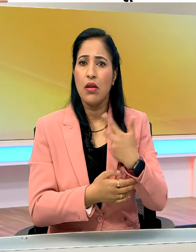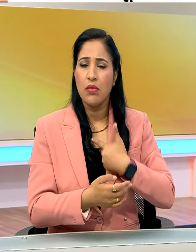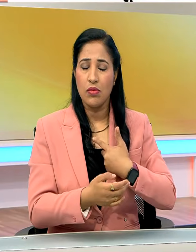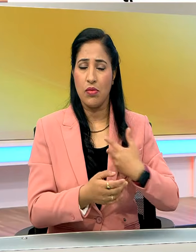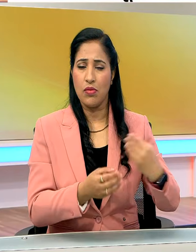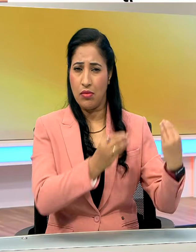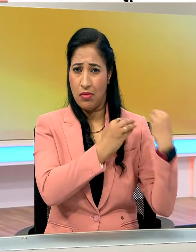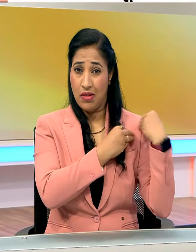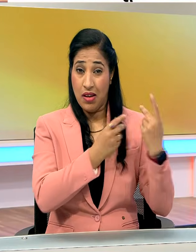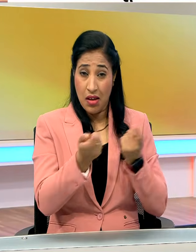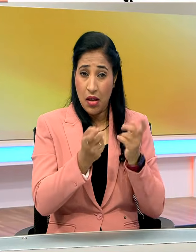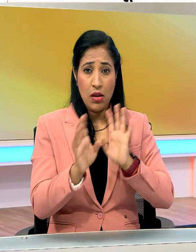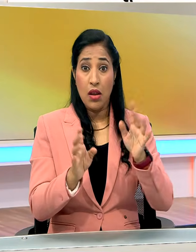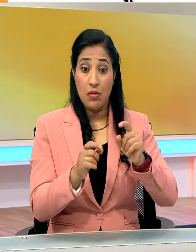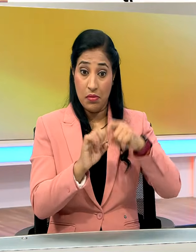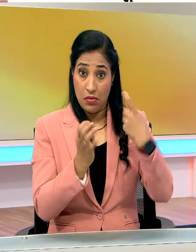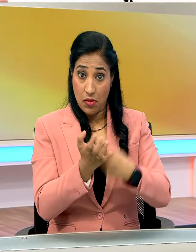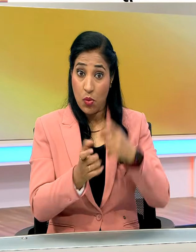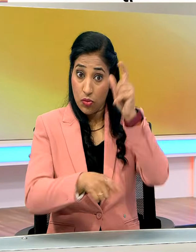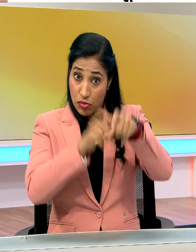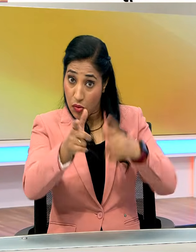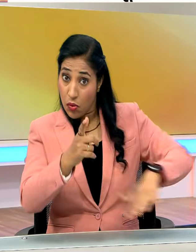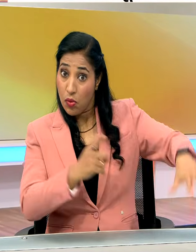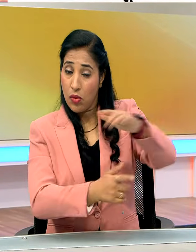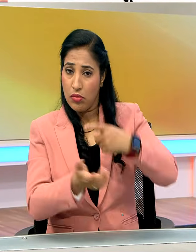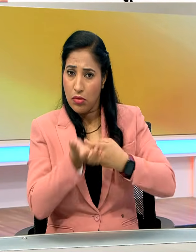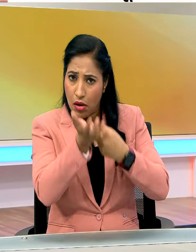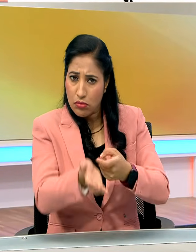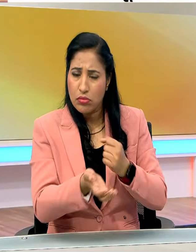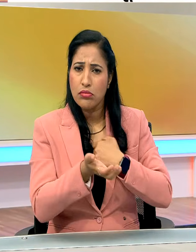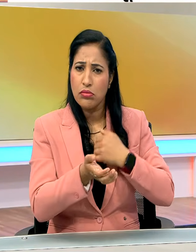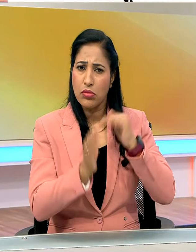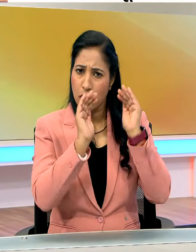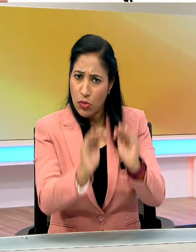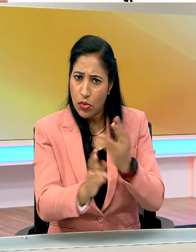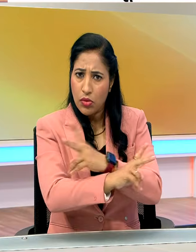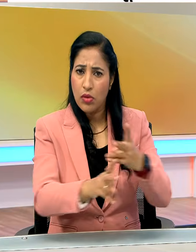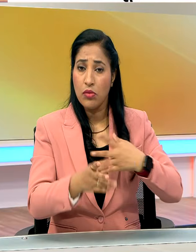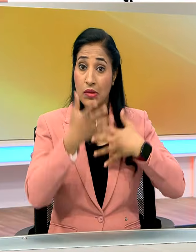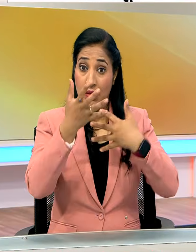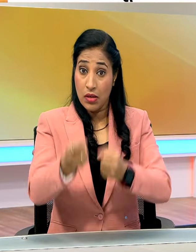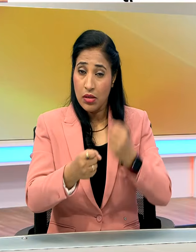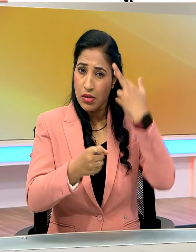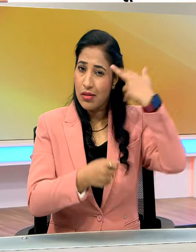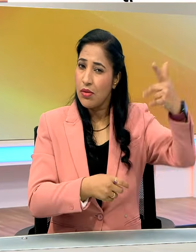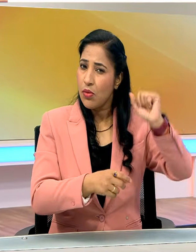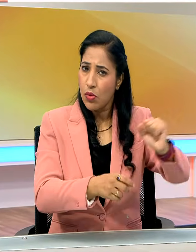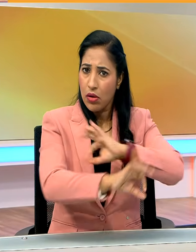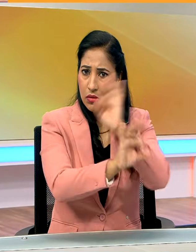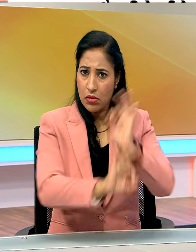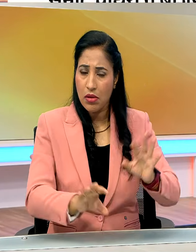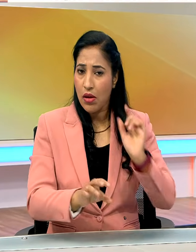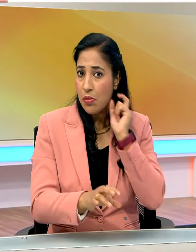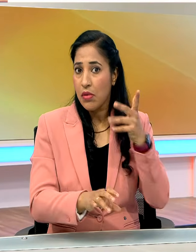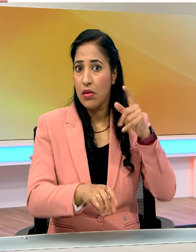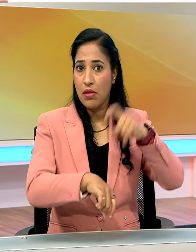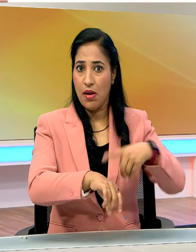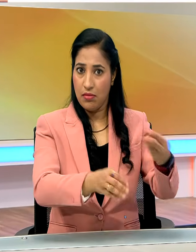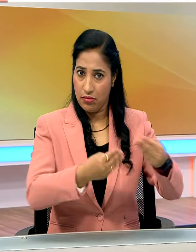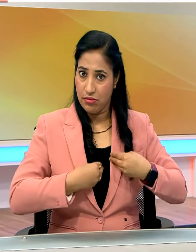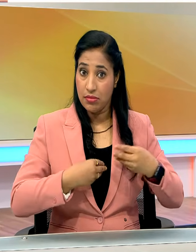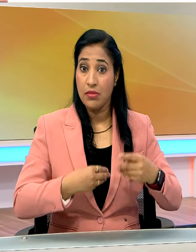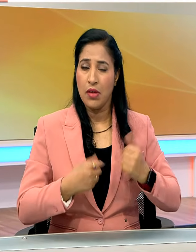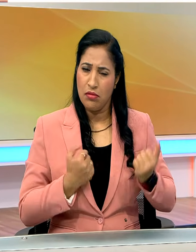नहीं बल्कि बिहार की जनता की सेवा करने, उनके विश्वास और सपनों को पूरा करने का एक पवित्र अवसर है। मैं